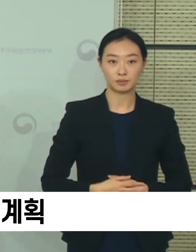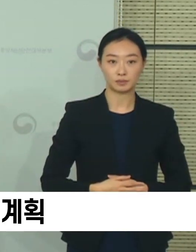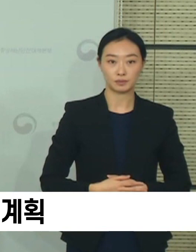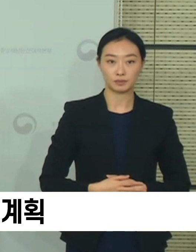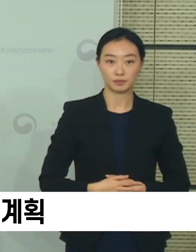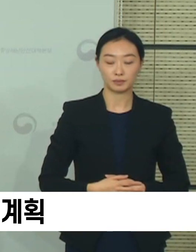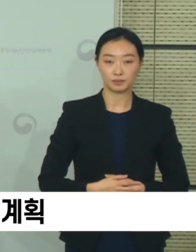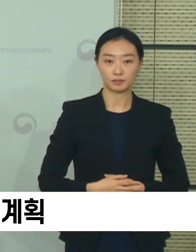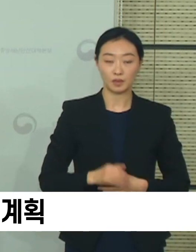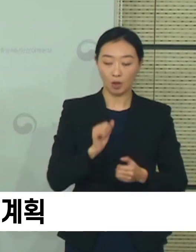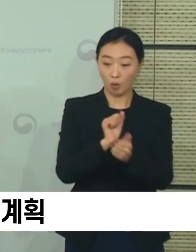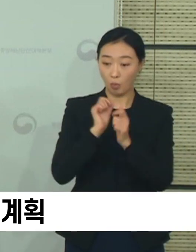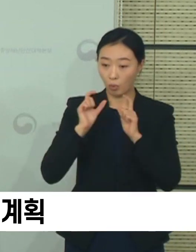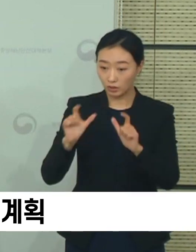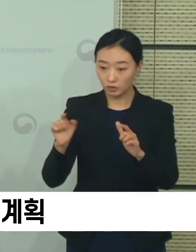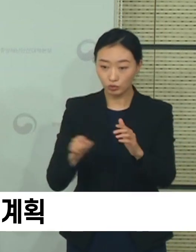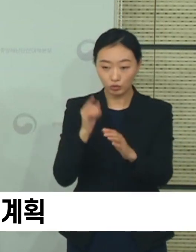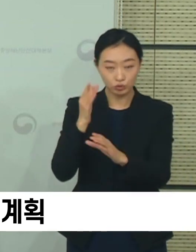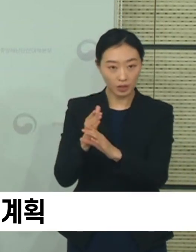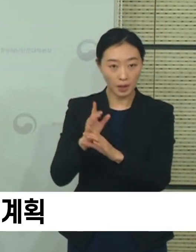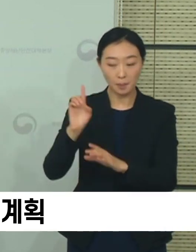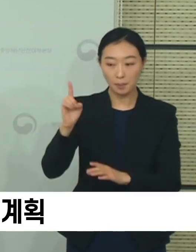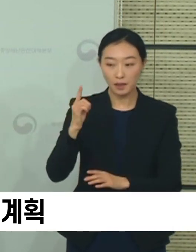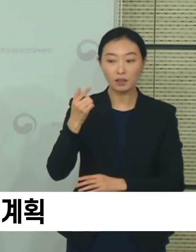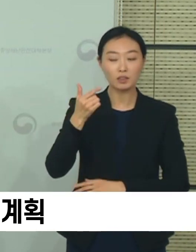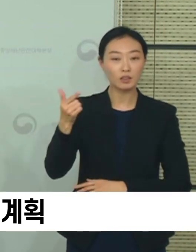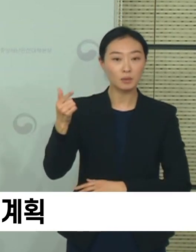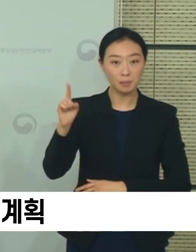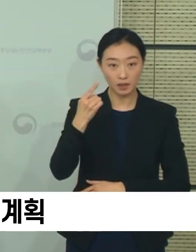확진자 중에 106분이